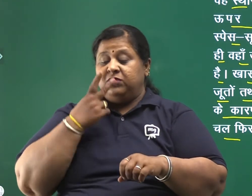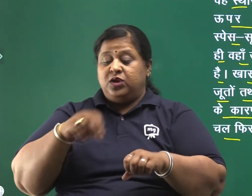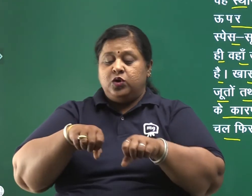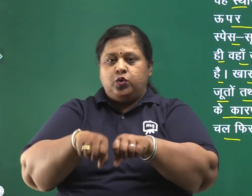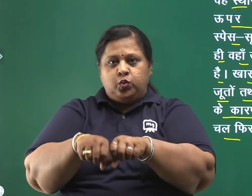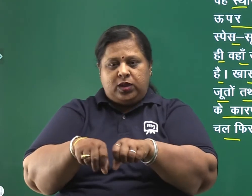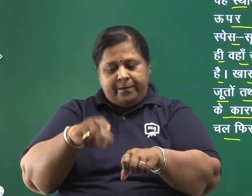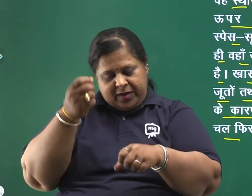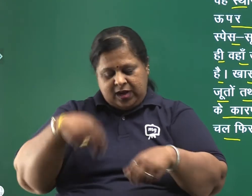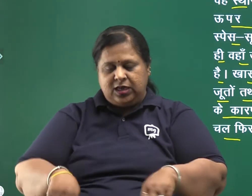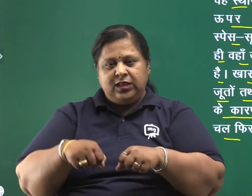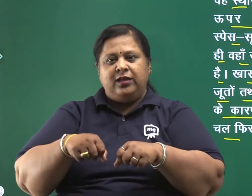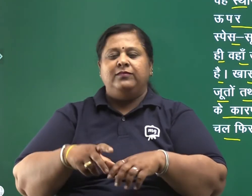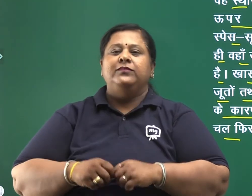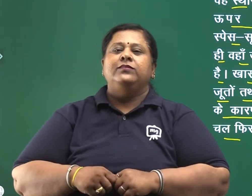जूते पहने जाते हैं,